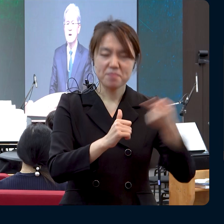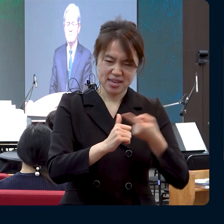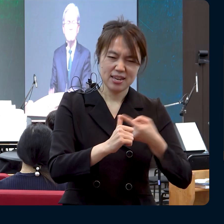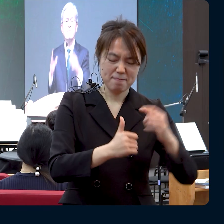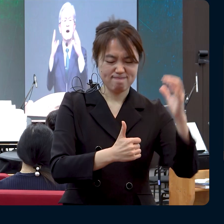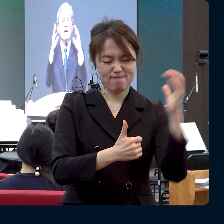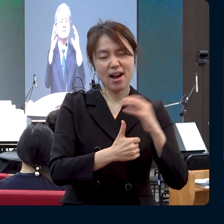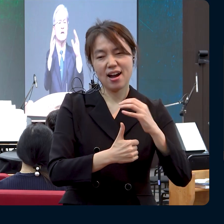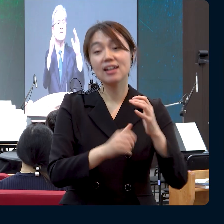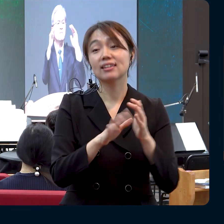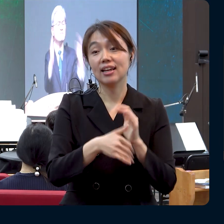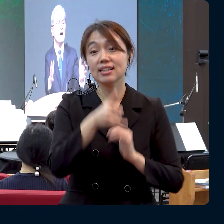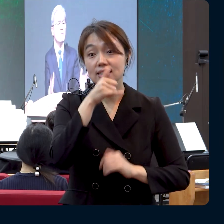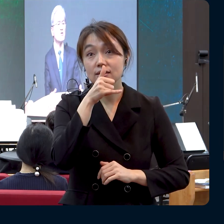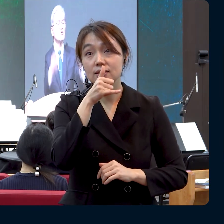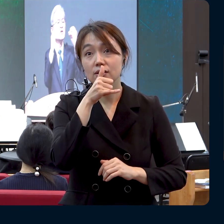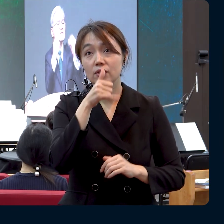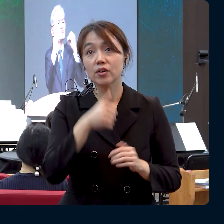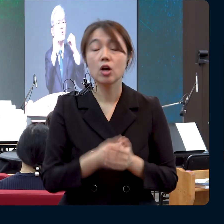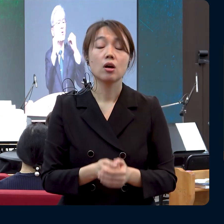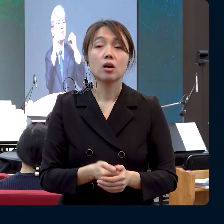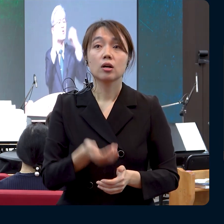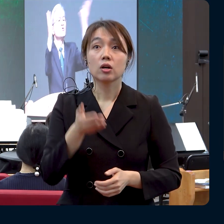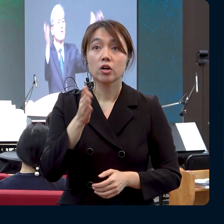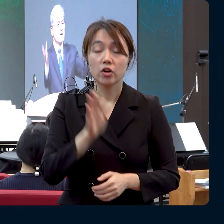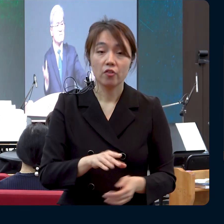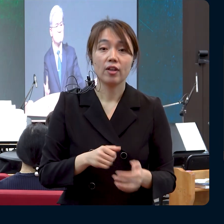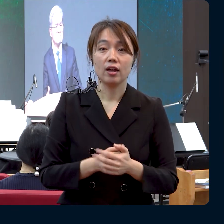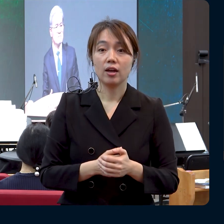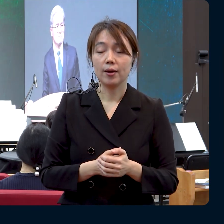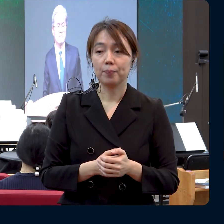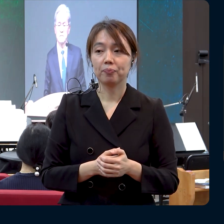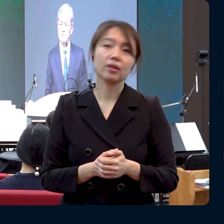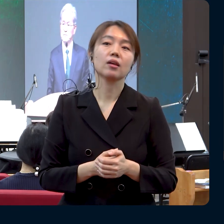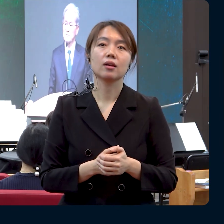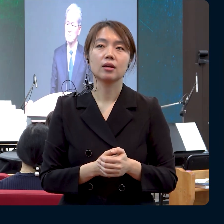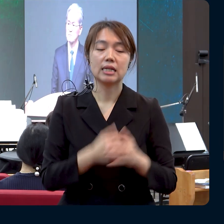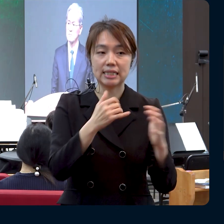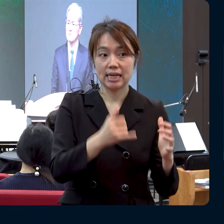신앙인들은요, 핍박하는 자들이 핍박하면서도 입으로 존경해.